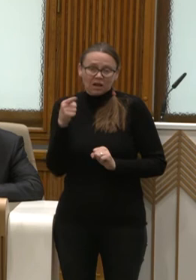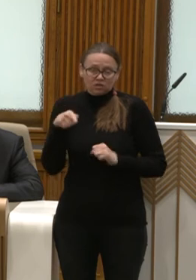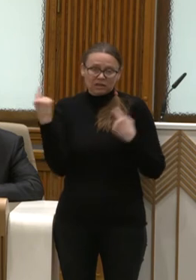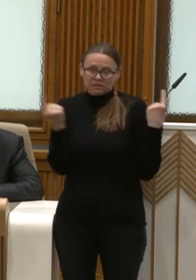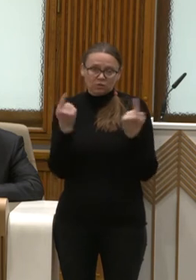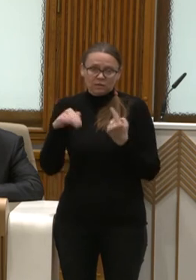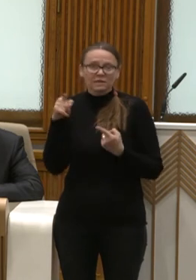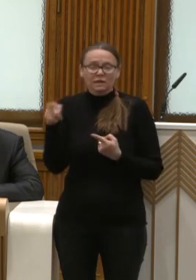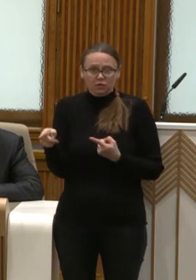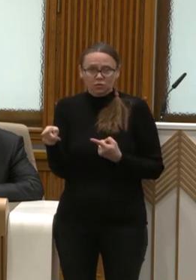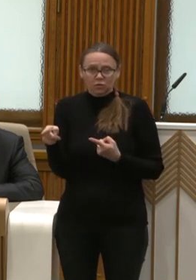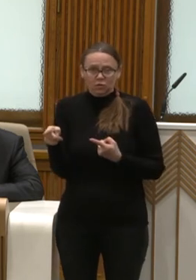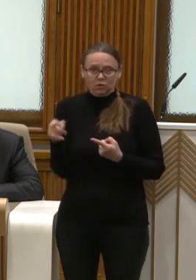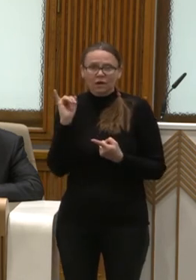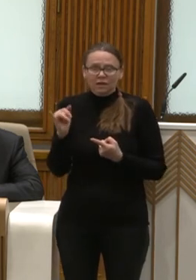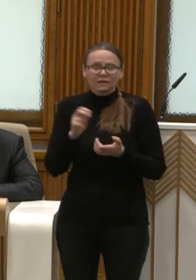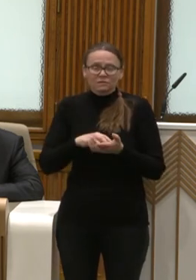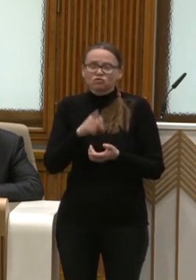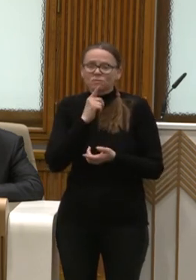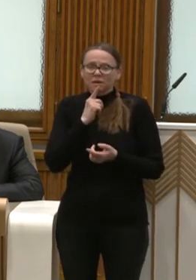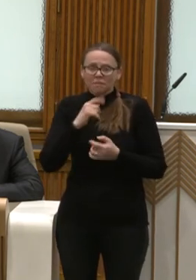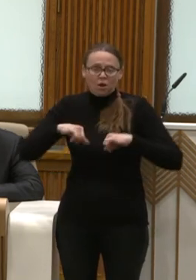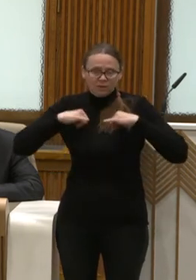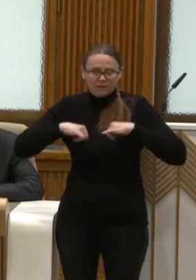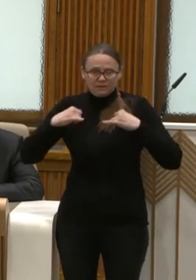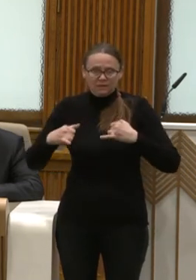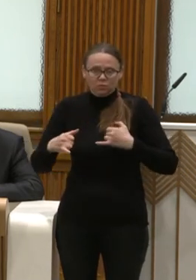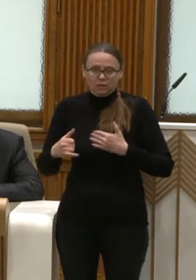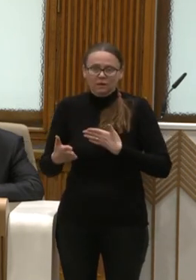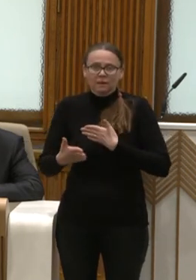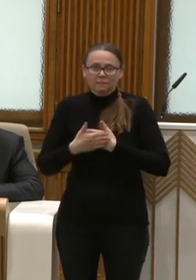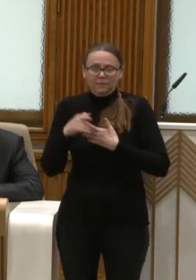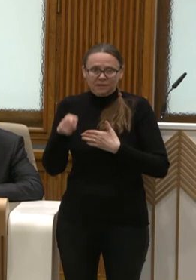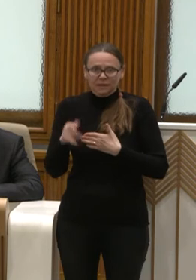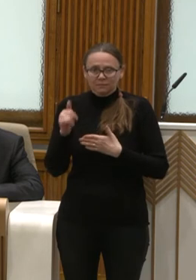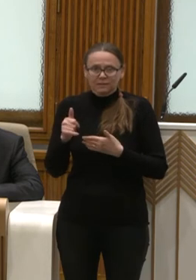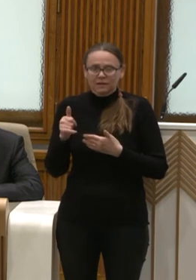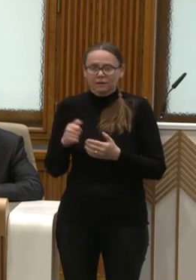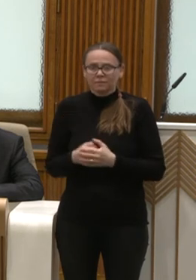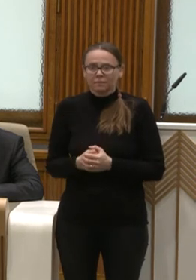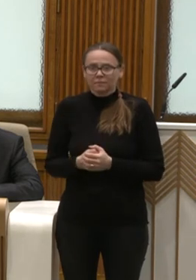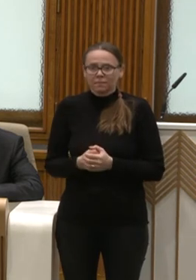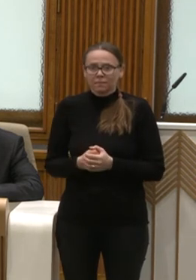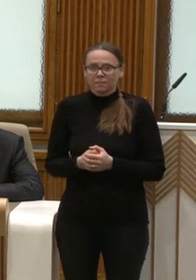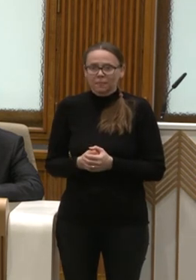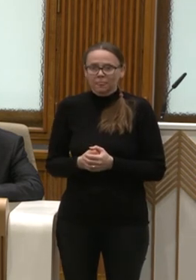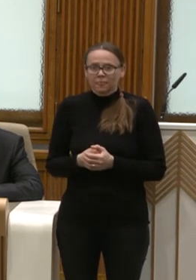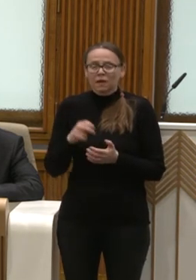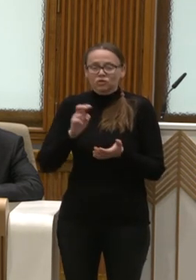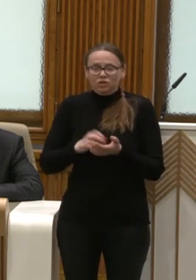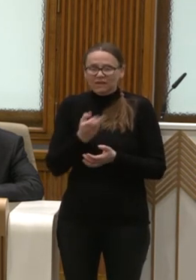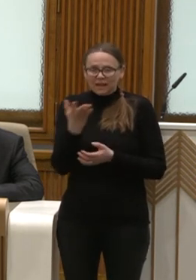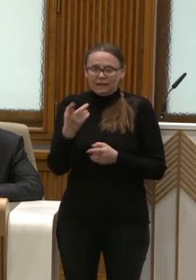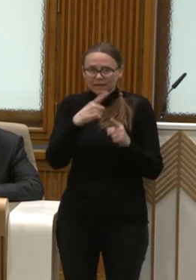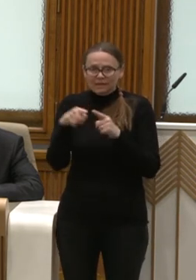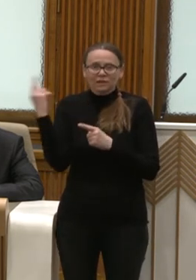ta situacija kaže na to, da, ne, smo še premalo intenzivni pri tem in da še posebej v nekaterih delih Slovenije